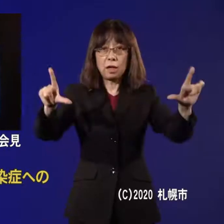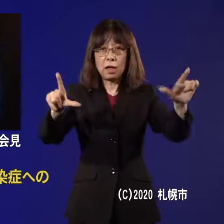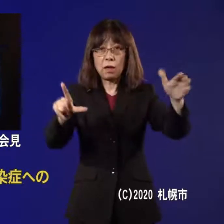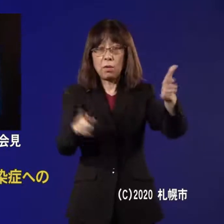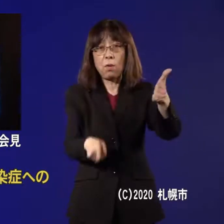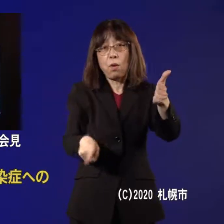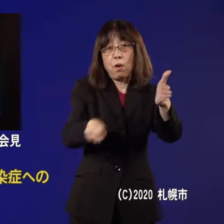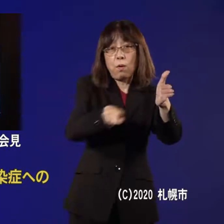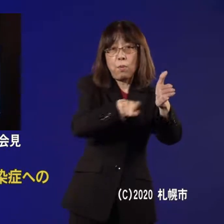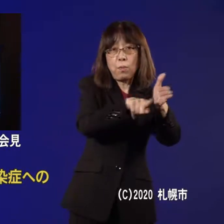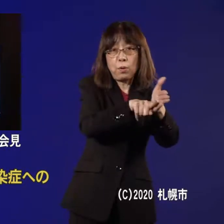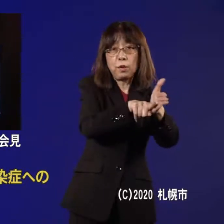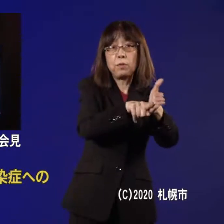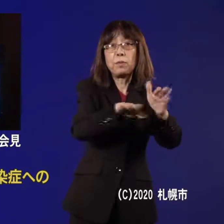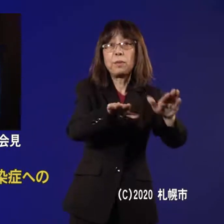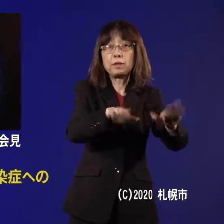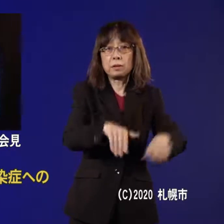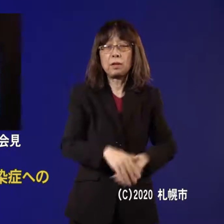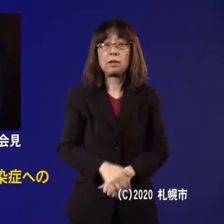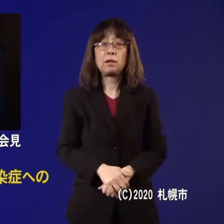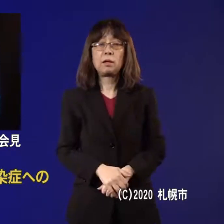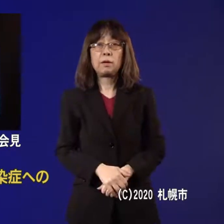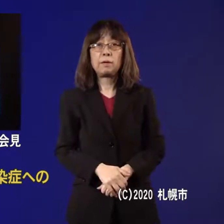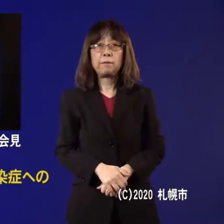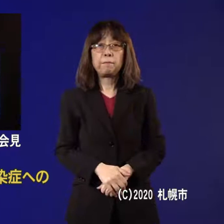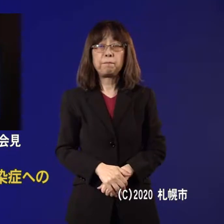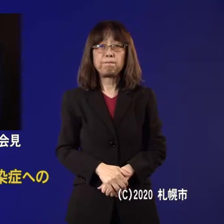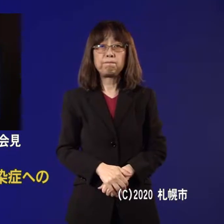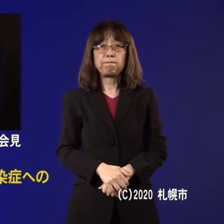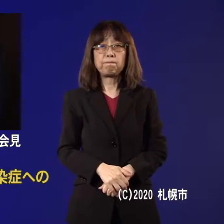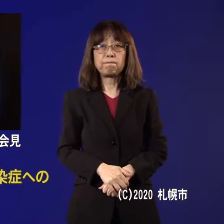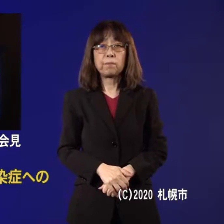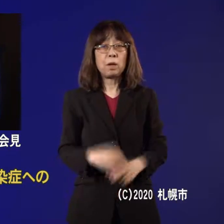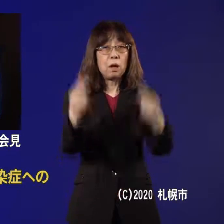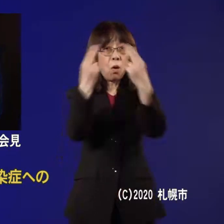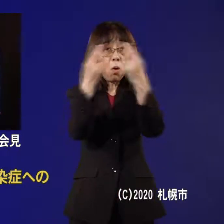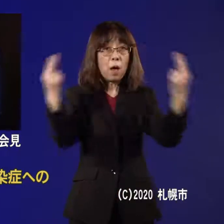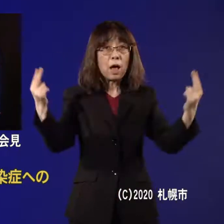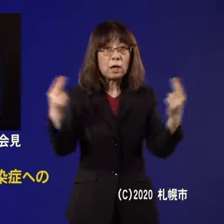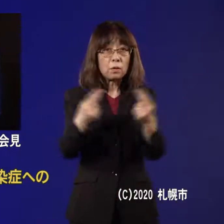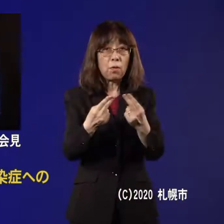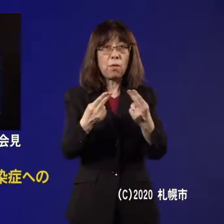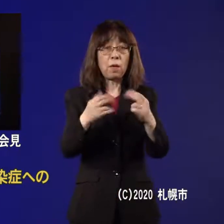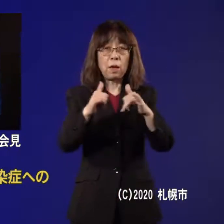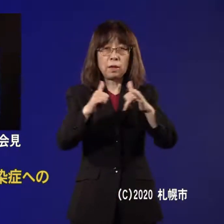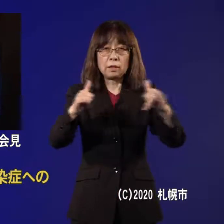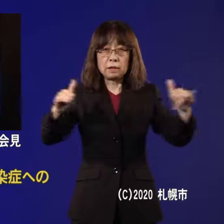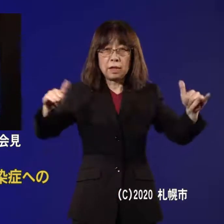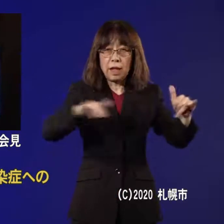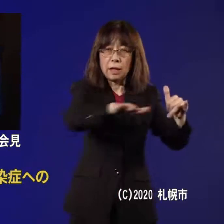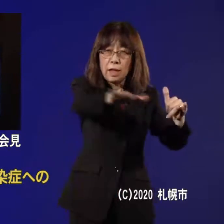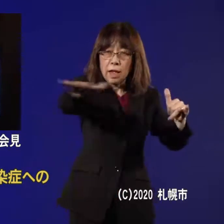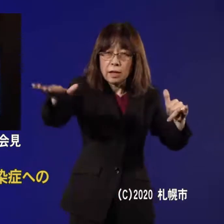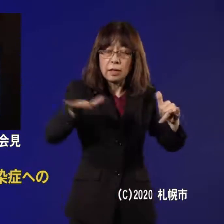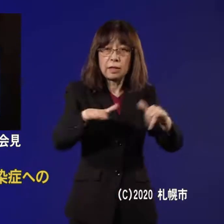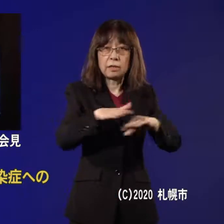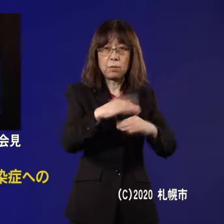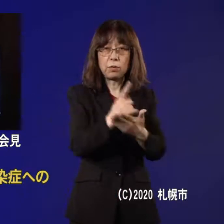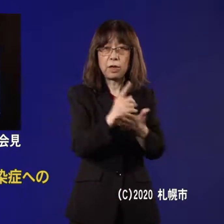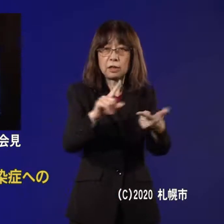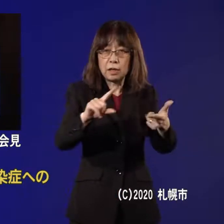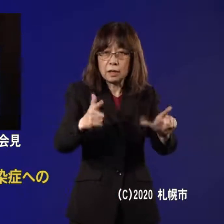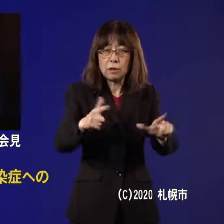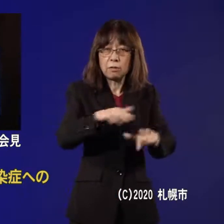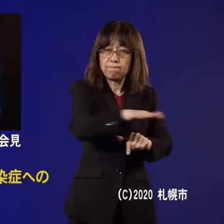んだところであります。で、これは北海道全域、札幌だけではなくて北海道全域に対